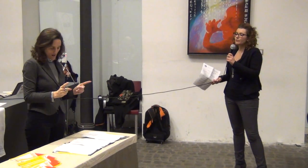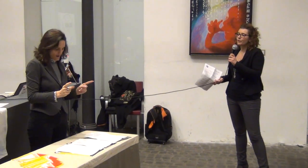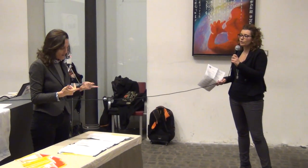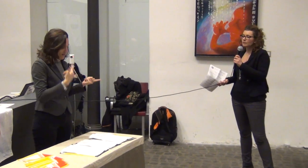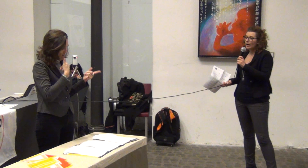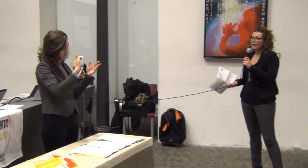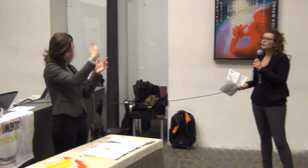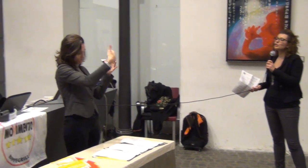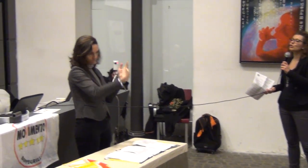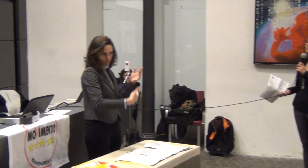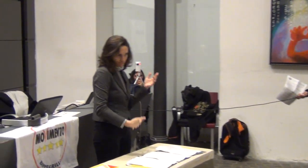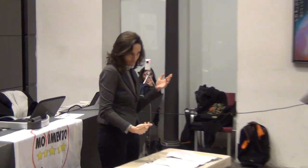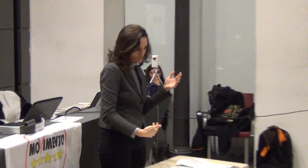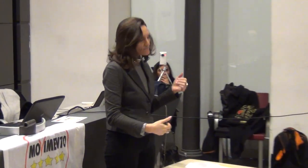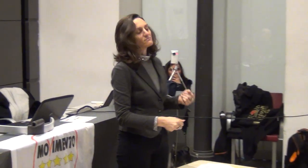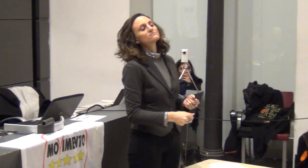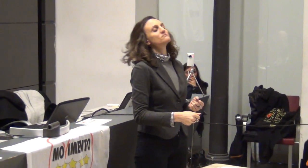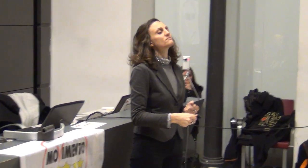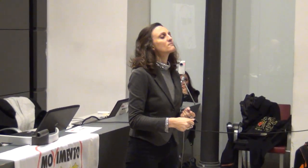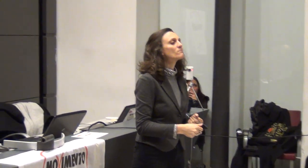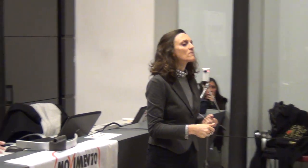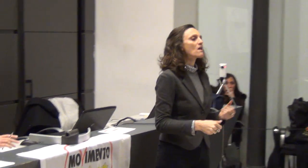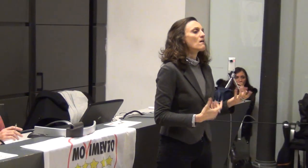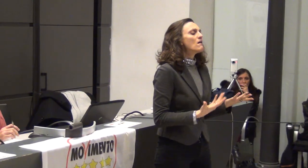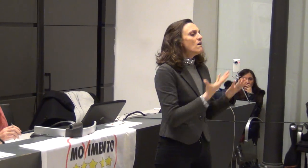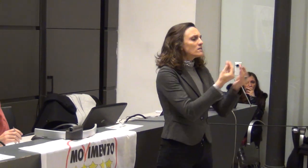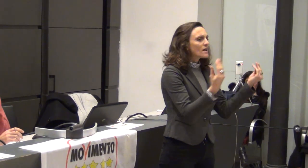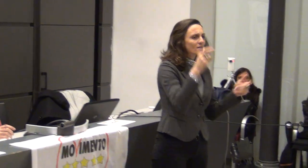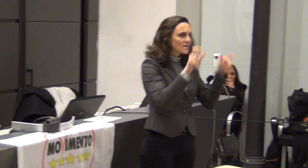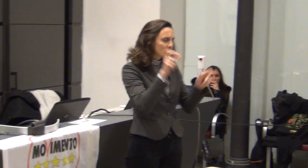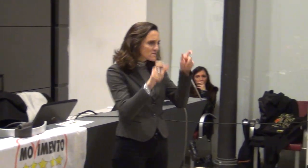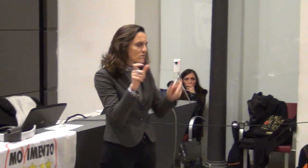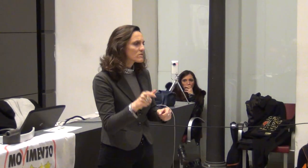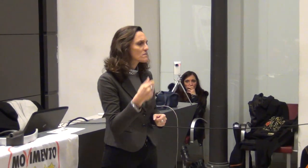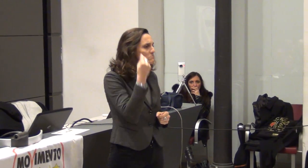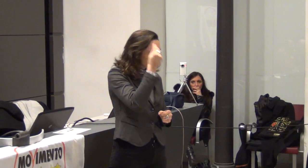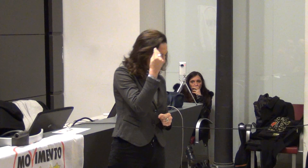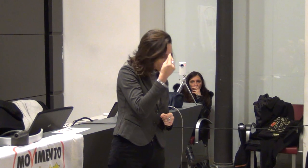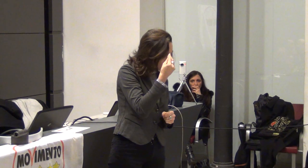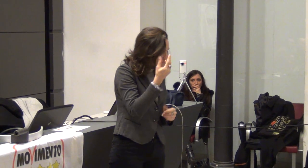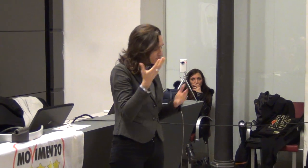difficoltà e ci sono vari motivi per cui noi troviamo queste difficoltà. Molte persone